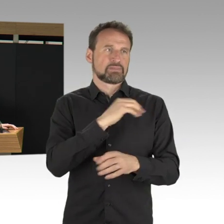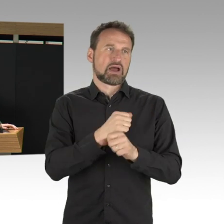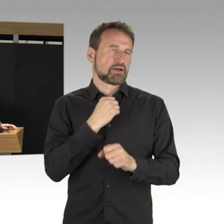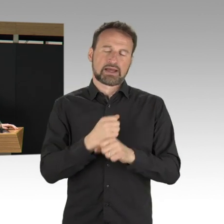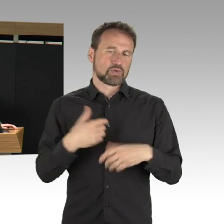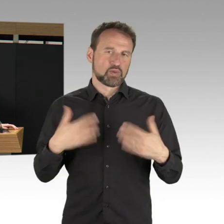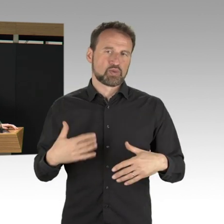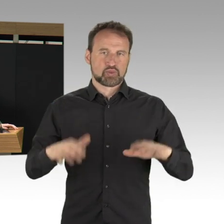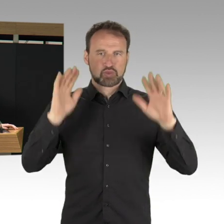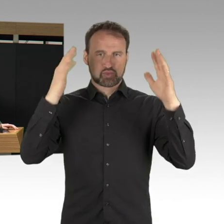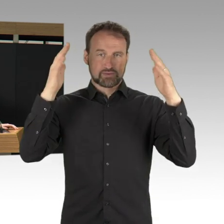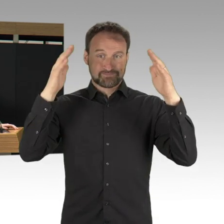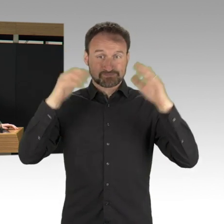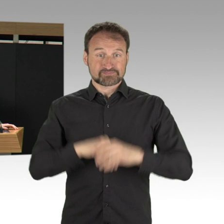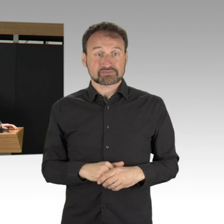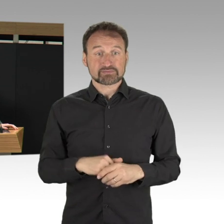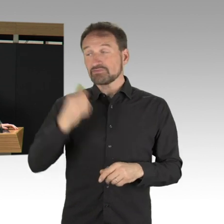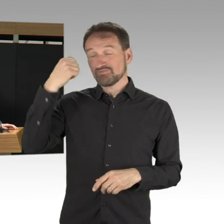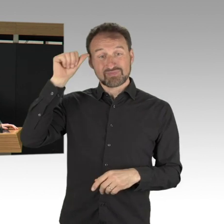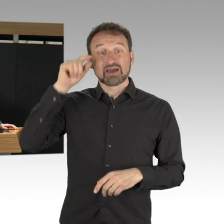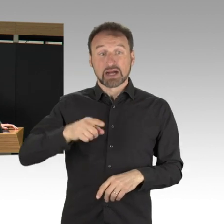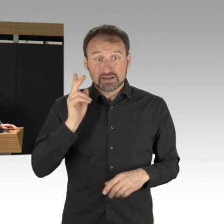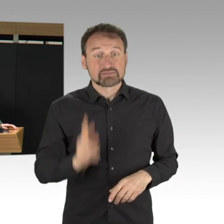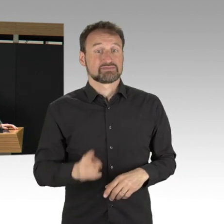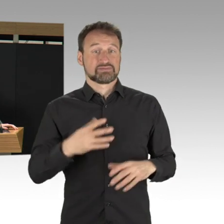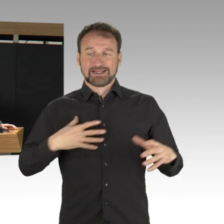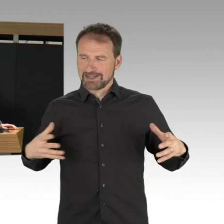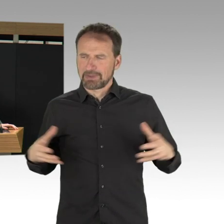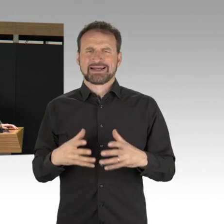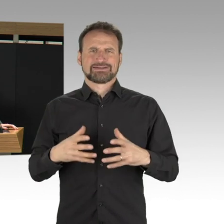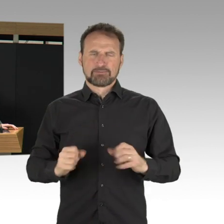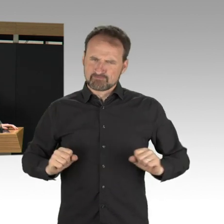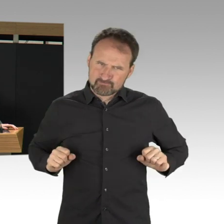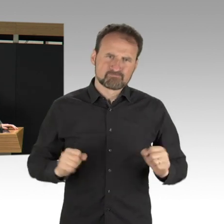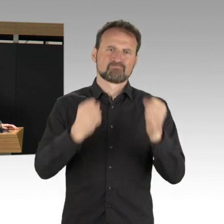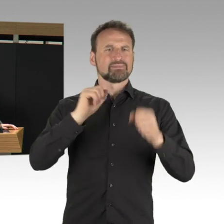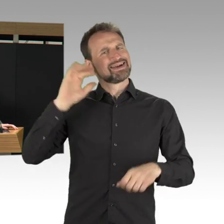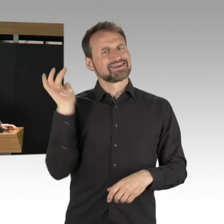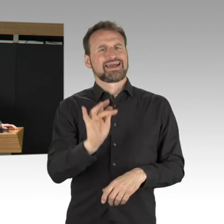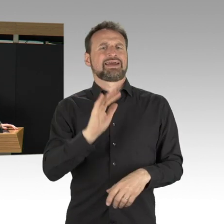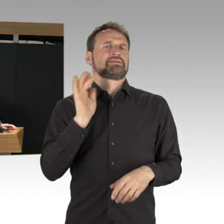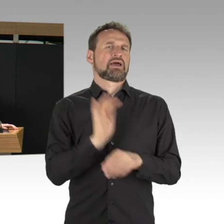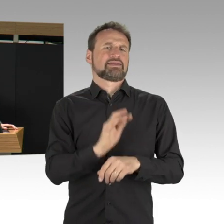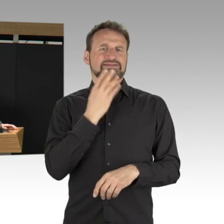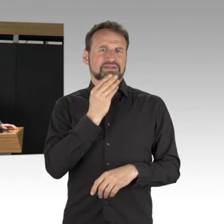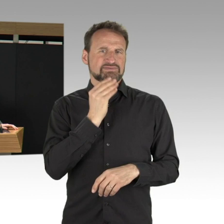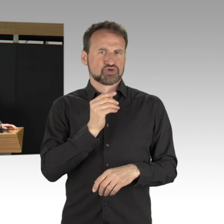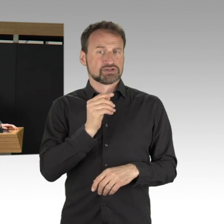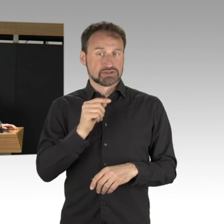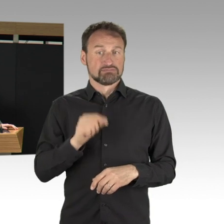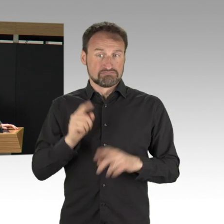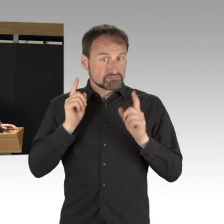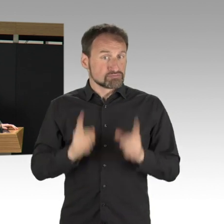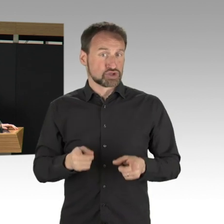wurden. Oder wir haben es auch erlebt, zum Beispiel als die Aufenthaltsgenehmigung für eine Terroristin